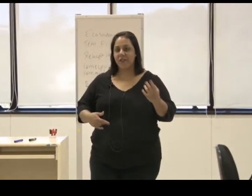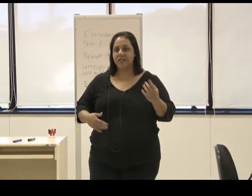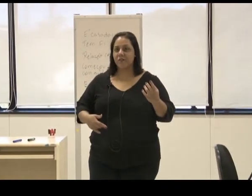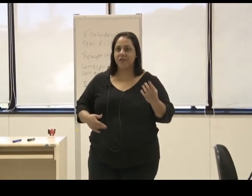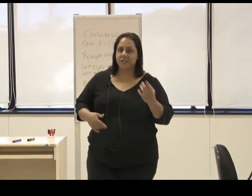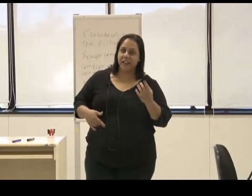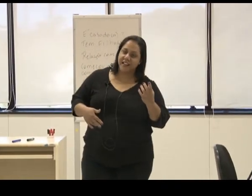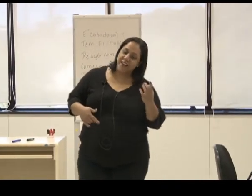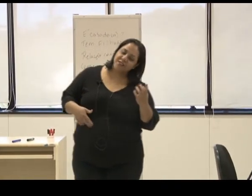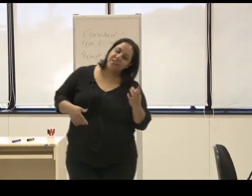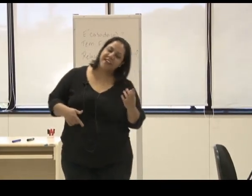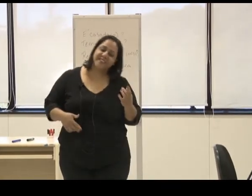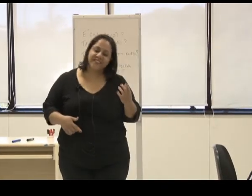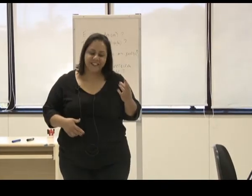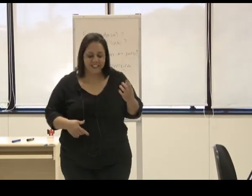sempre vejo ele entrar devagarzinho assim.